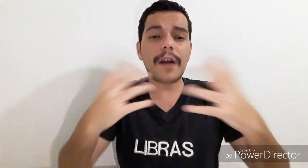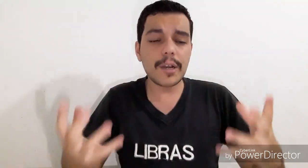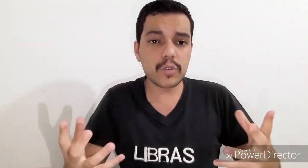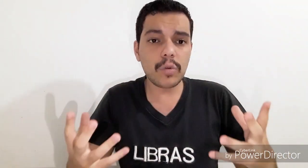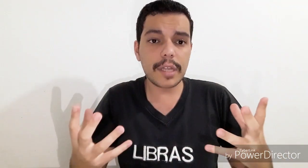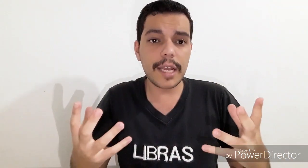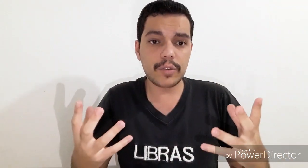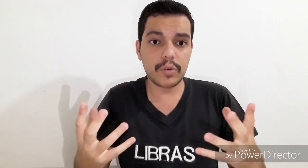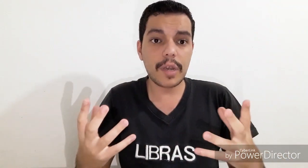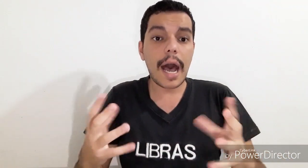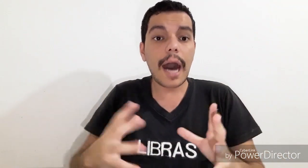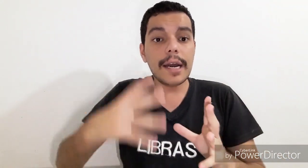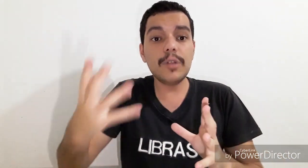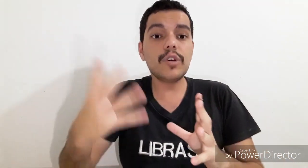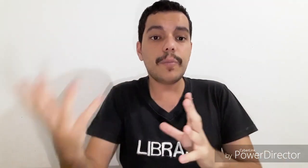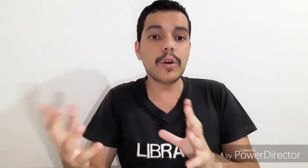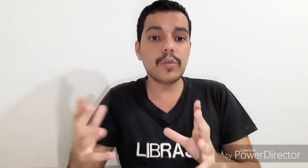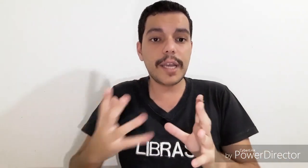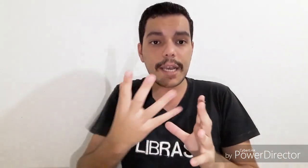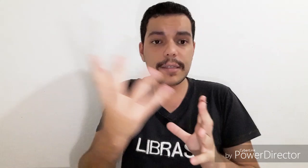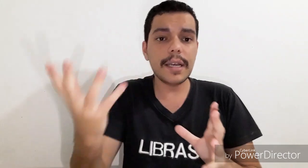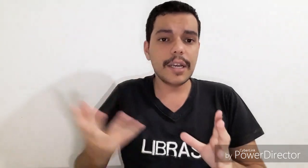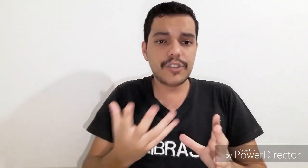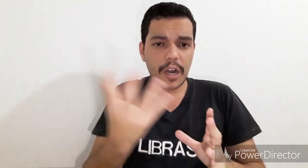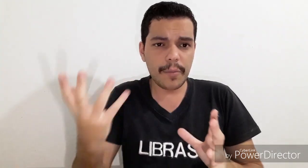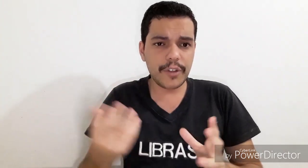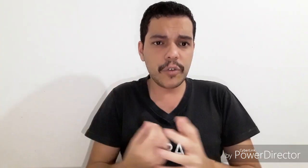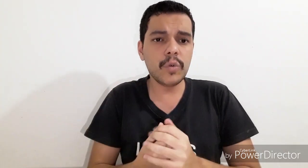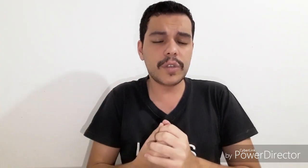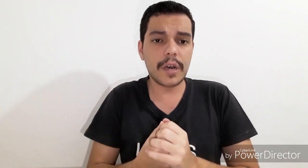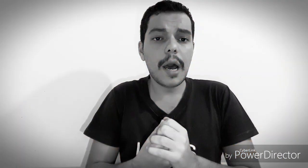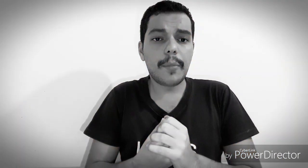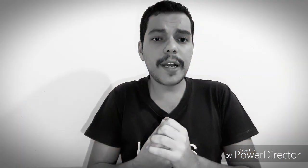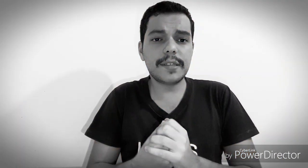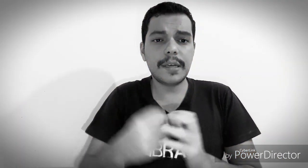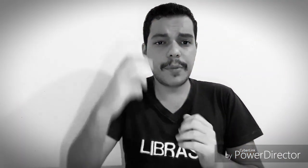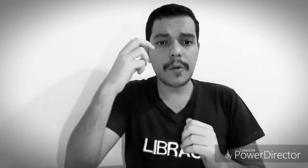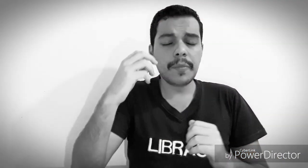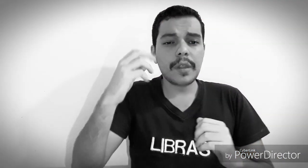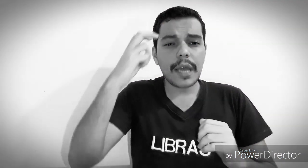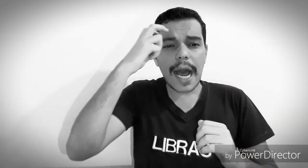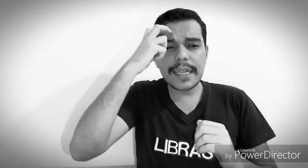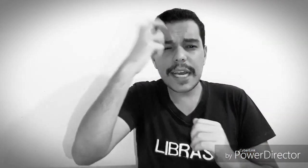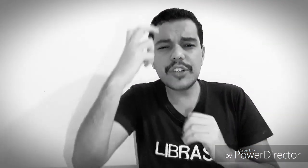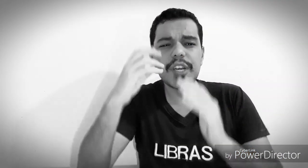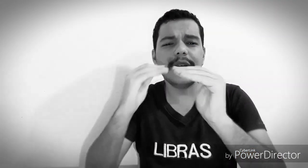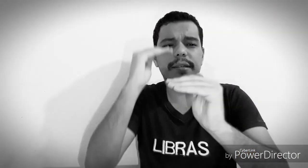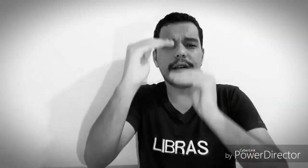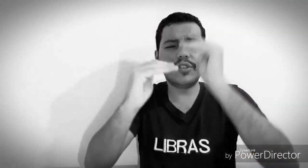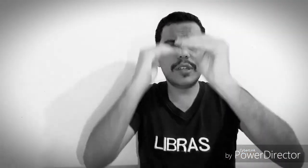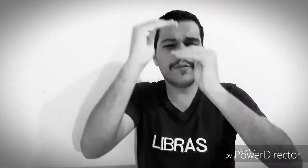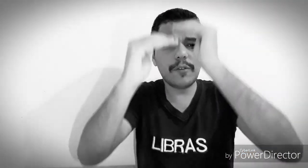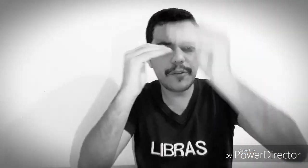vários contextos, além do que o português geralmente usa. Por exemplo, a inteligência,